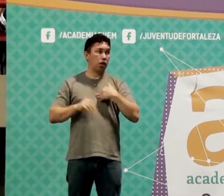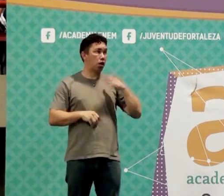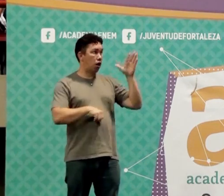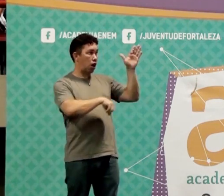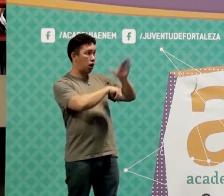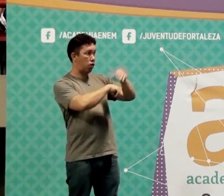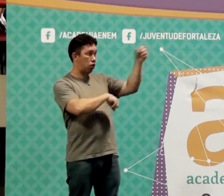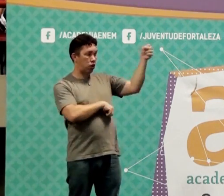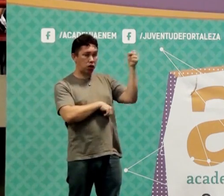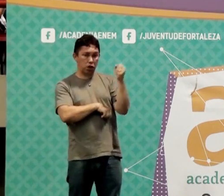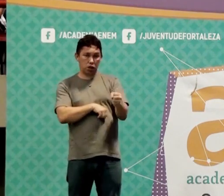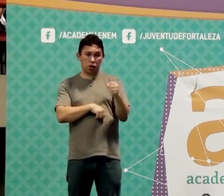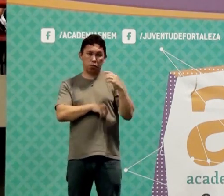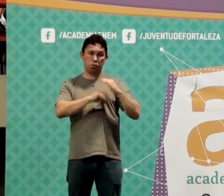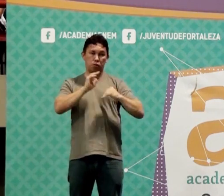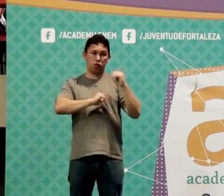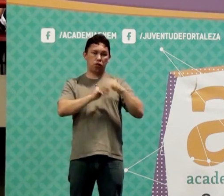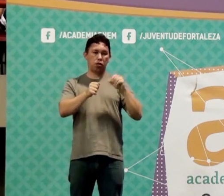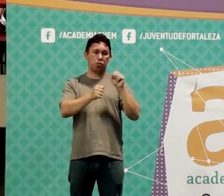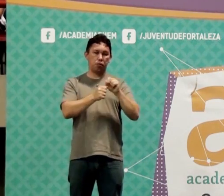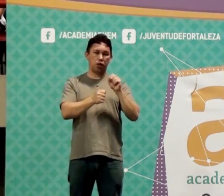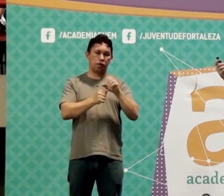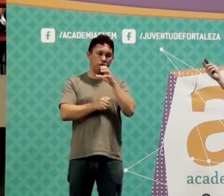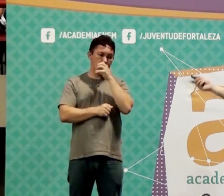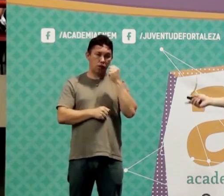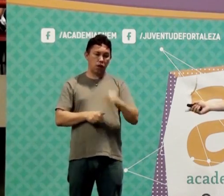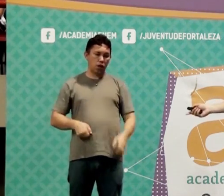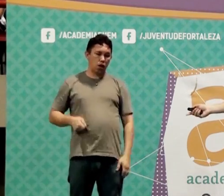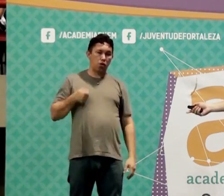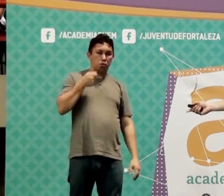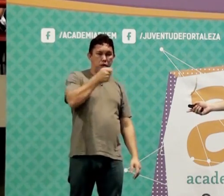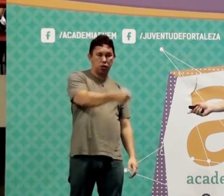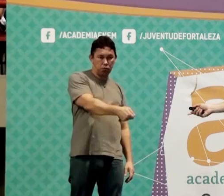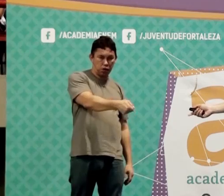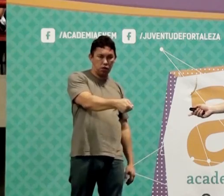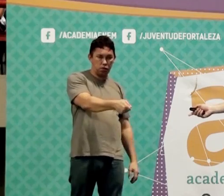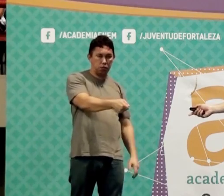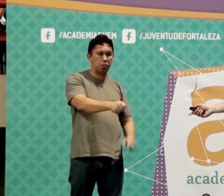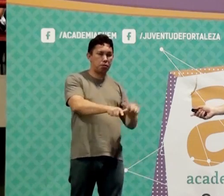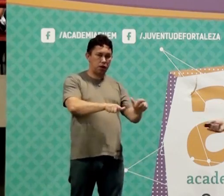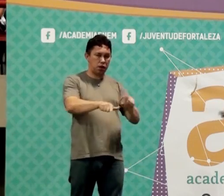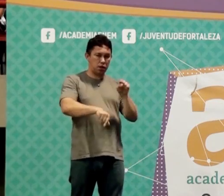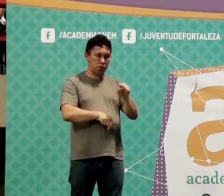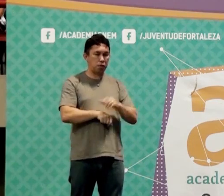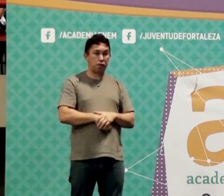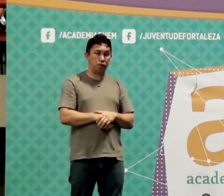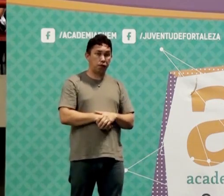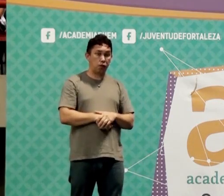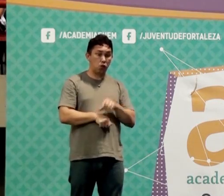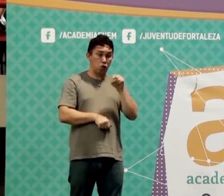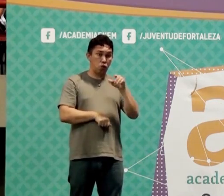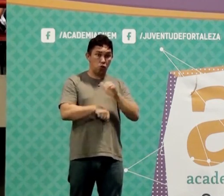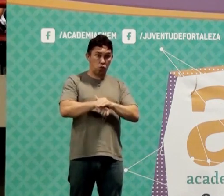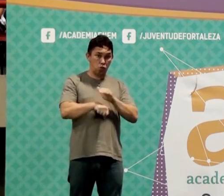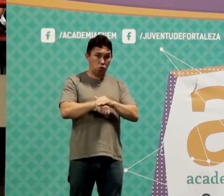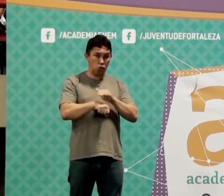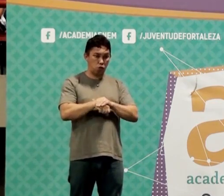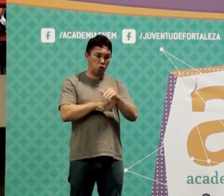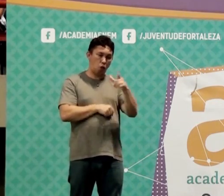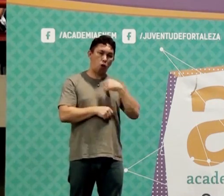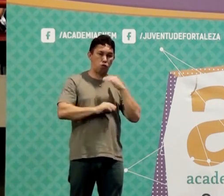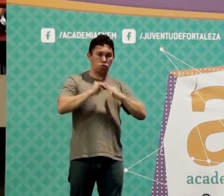Dentro da corporação de ofício, eu tenho 3 níveis de funcionário. Eu tenho o dono da oficina,